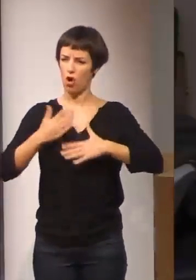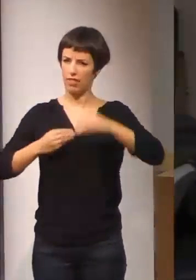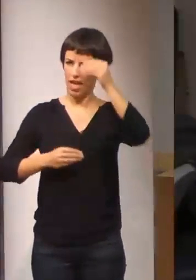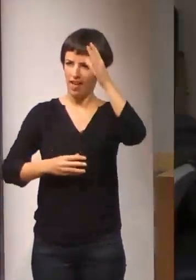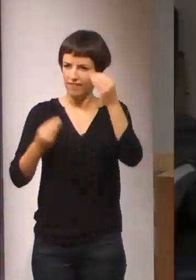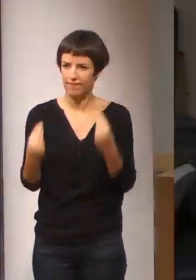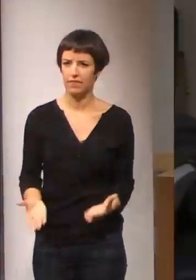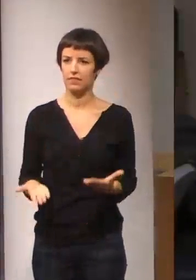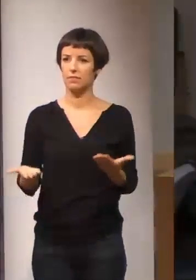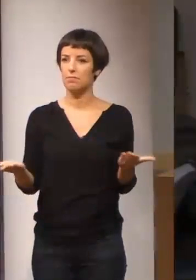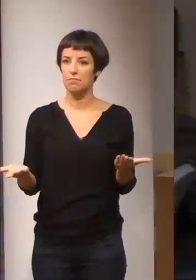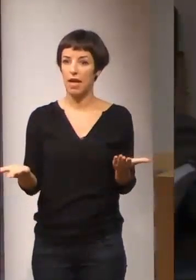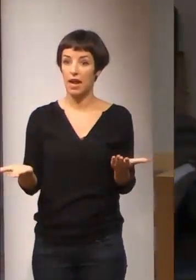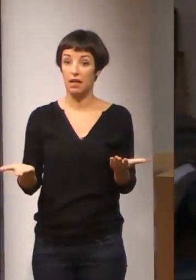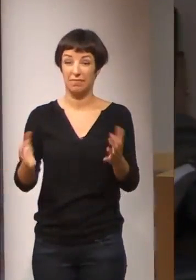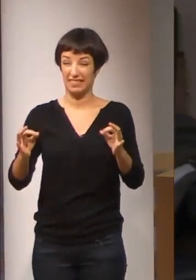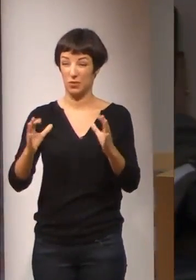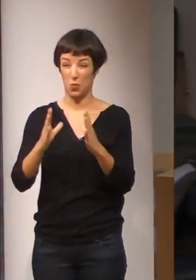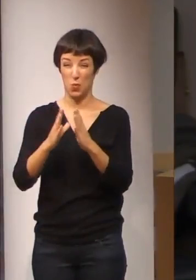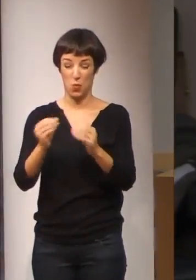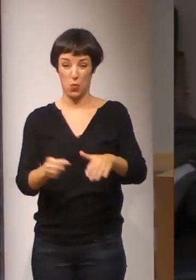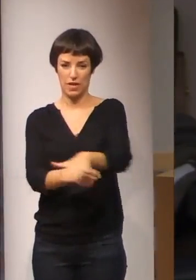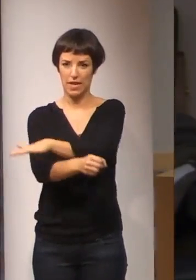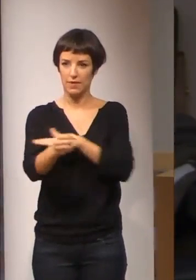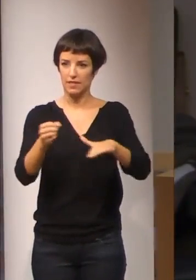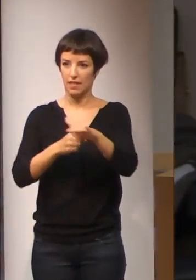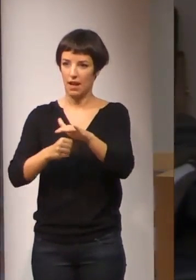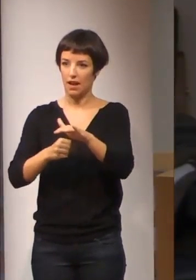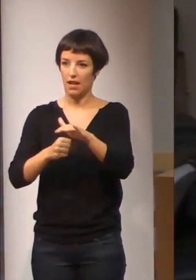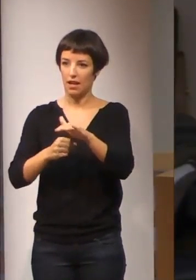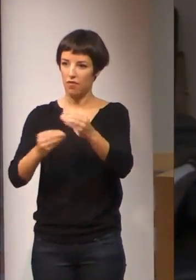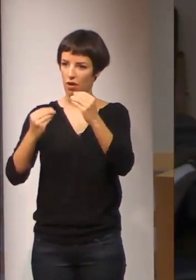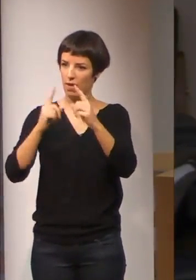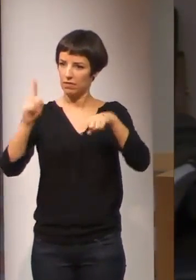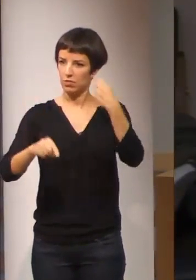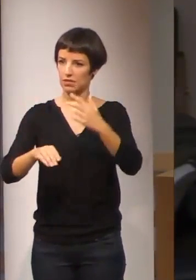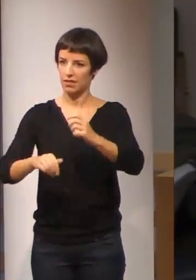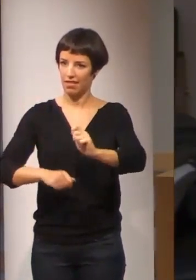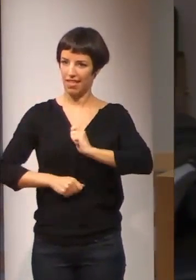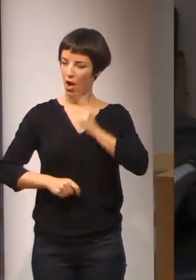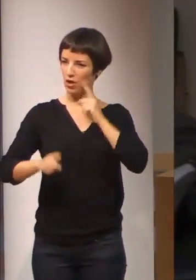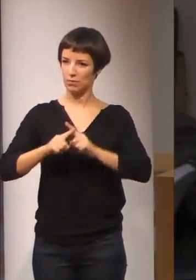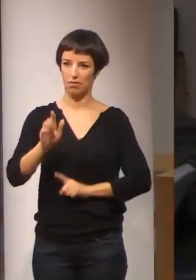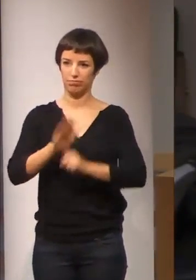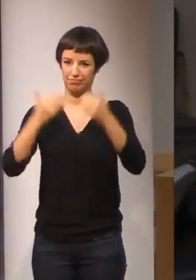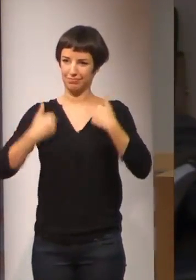a todas las puertas que el ámbito universitario abre al desarrollo de las personas y,